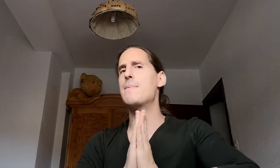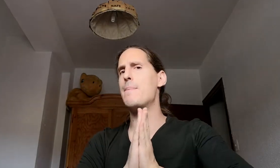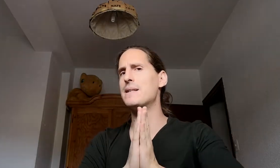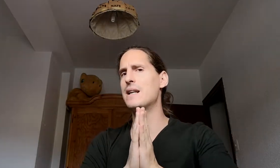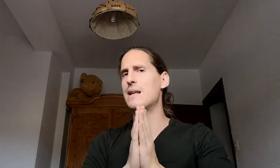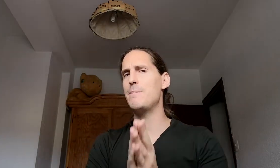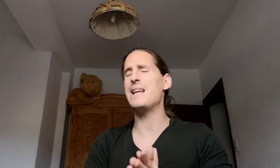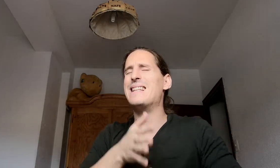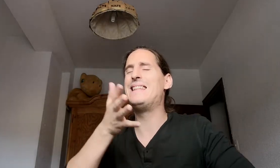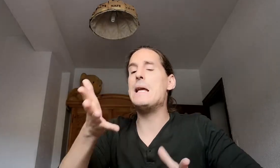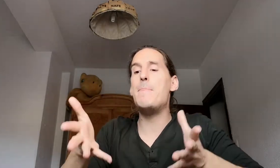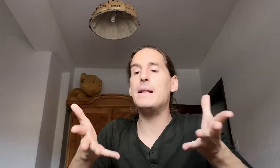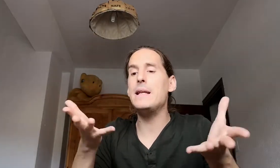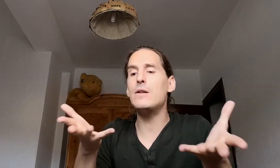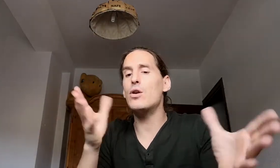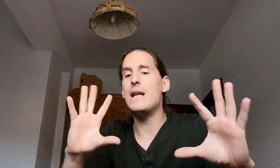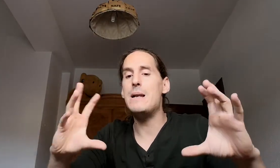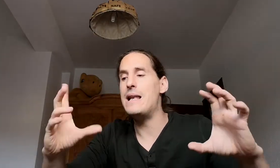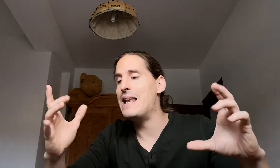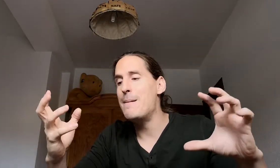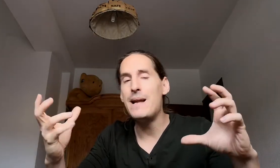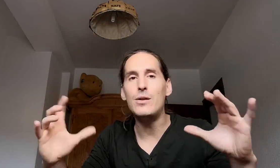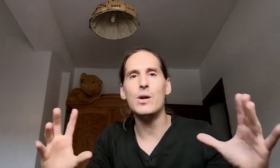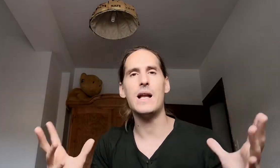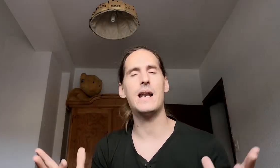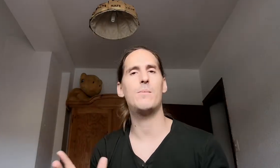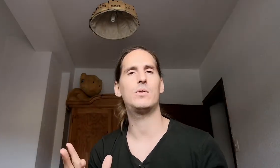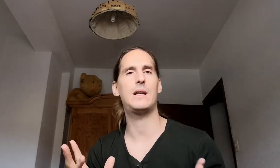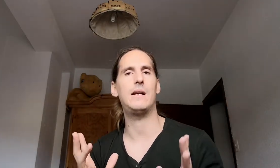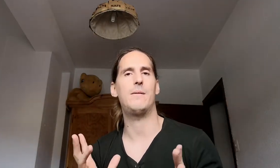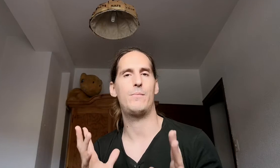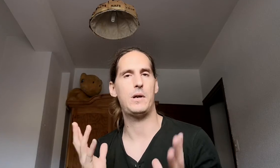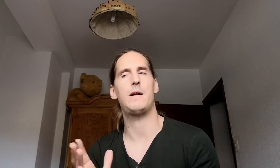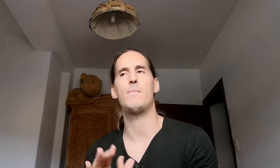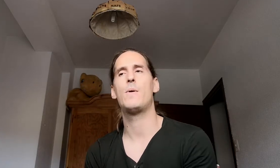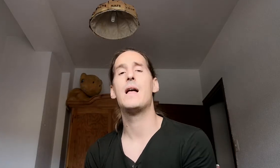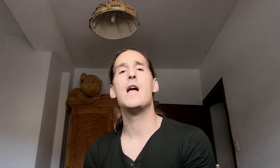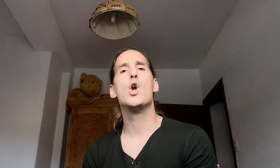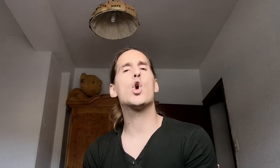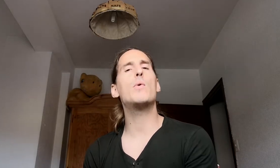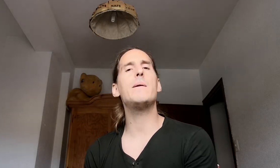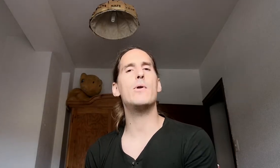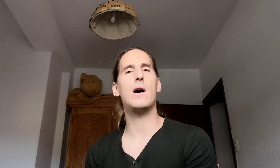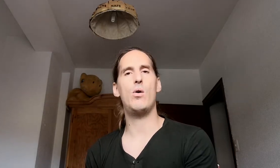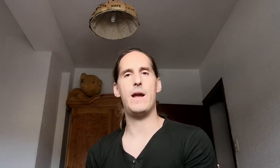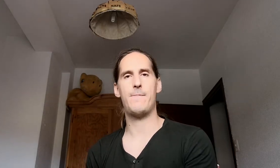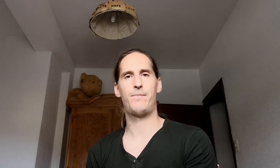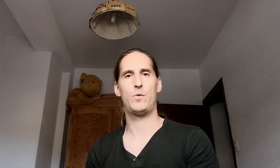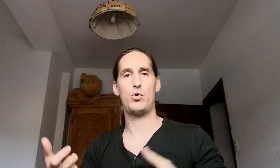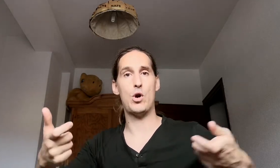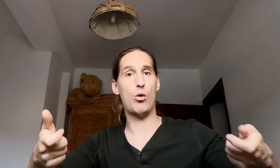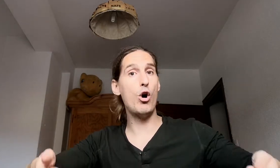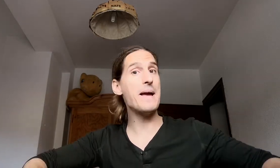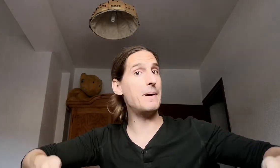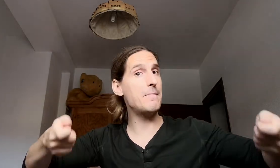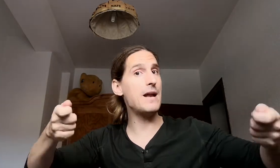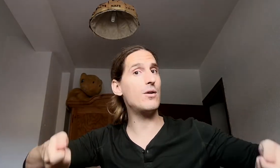va a pasar también dependiendo del elemento que queramos tratar. Por ejemplo, ¿cómo limpio la olla? Pues yo hago olla